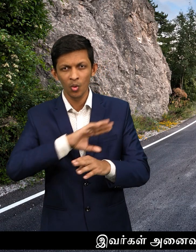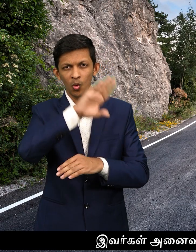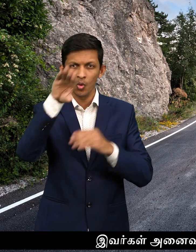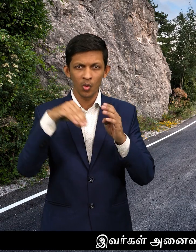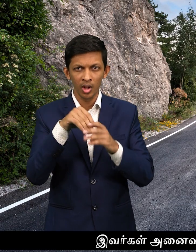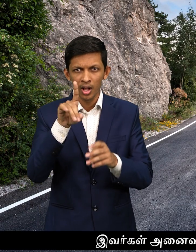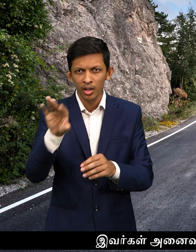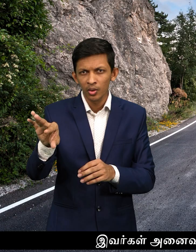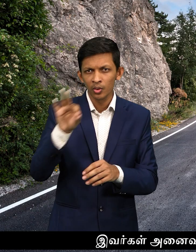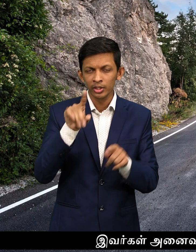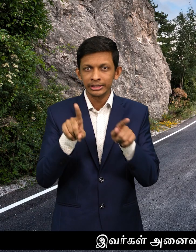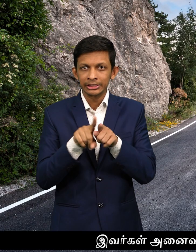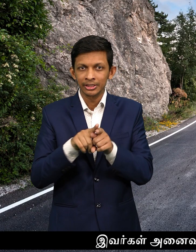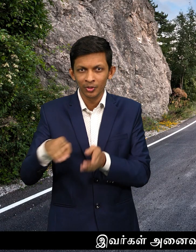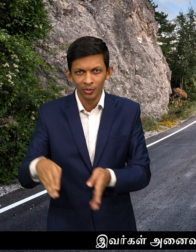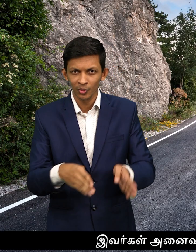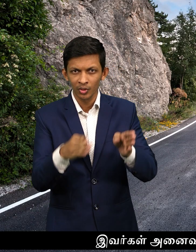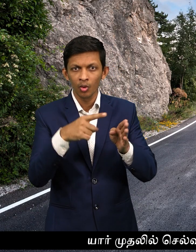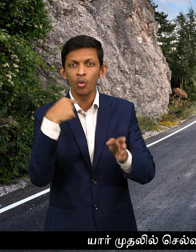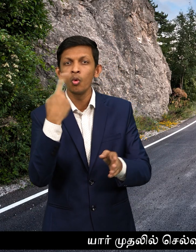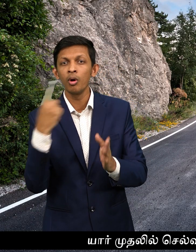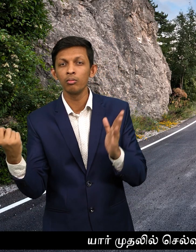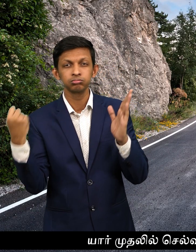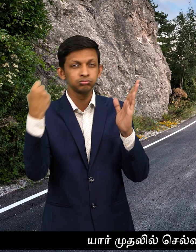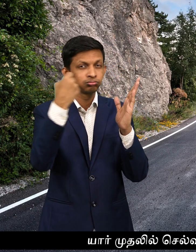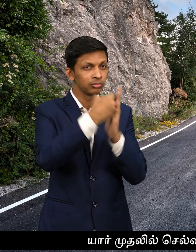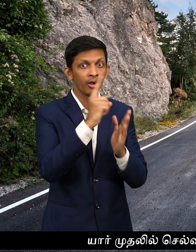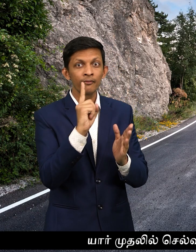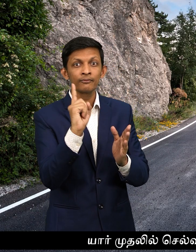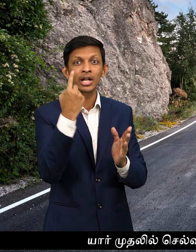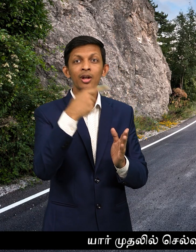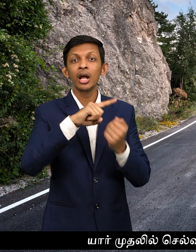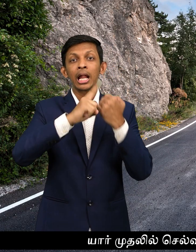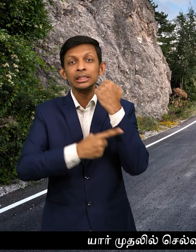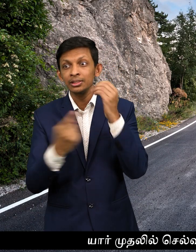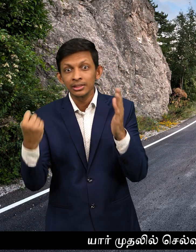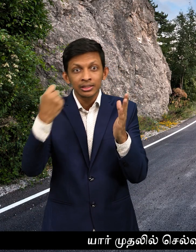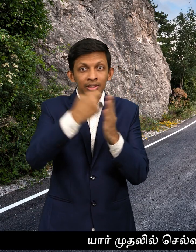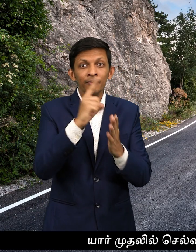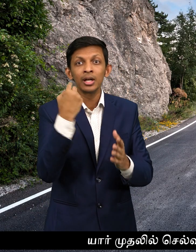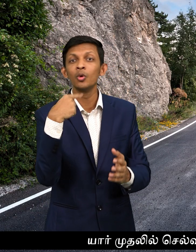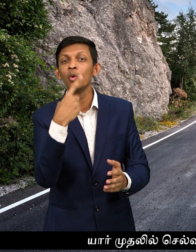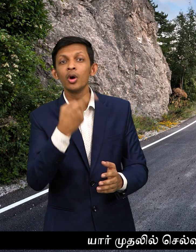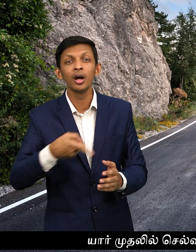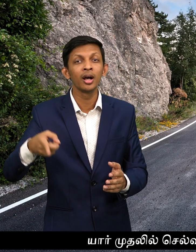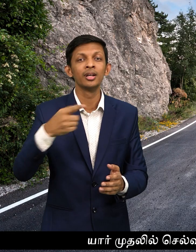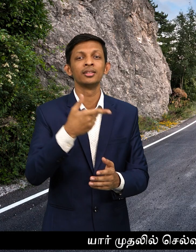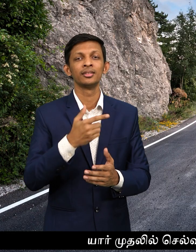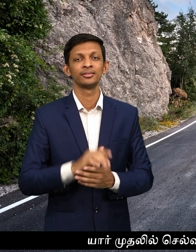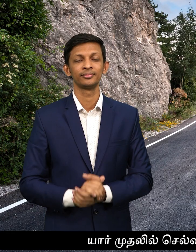இவர்கள் அனைவரும் ஒரே பாதையை தேர்ந்தெடுத்தால் யார் முதலில் செல்வார்கள்? யார் கடைசி வரை அடைவார்கள்?